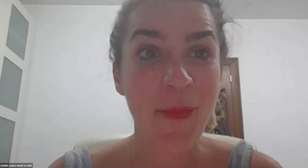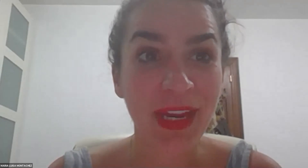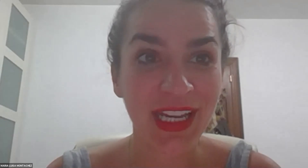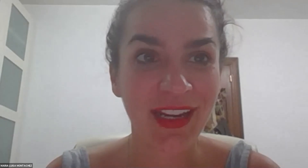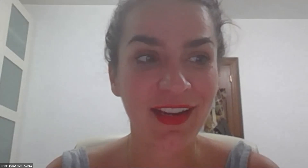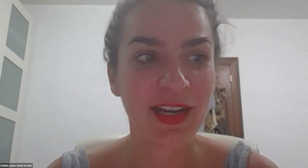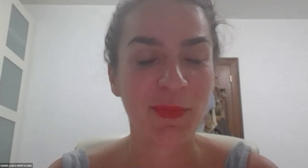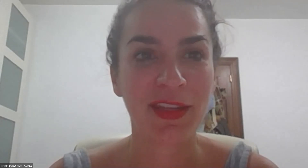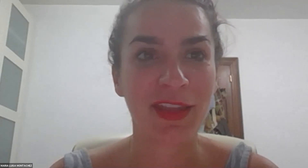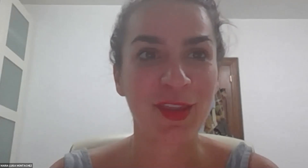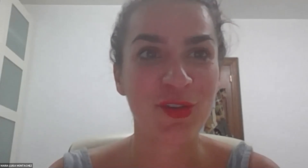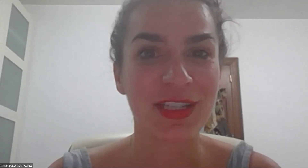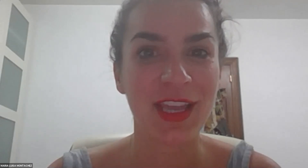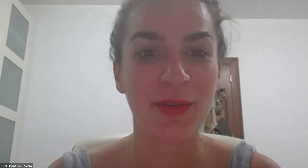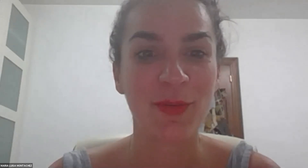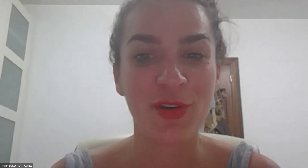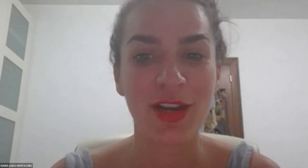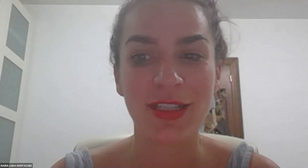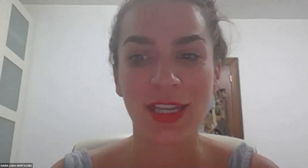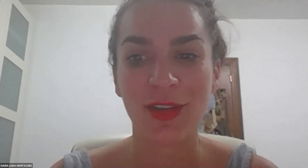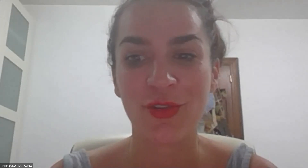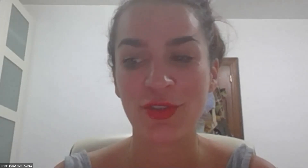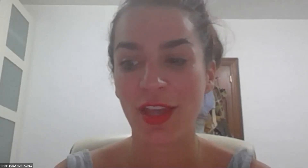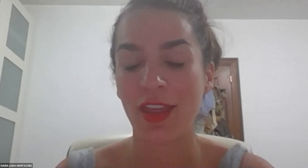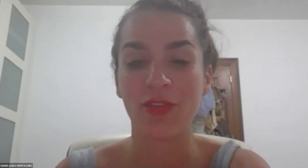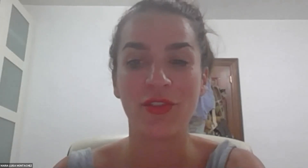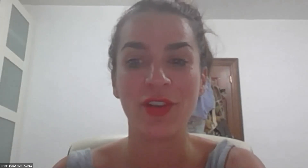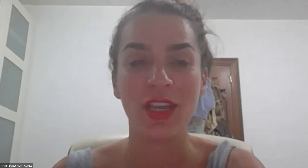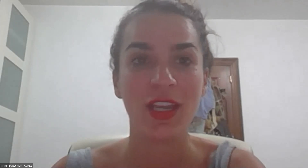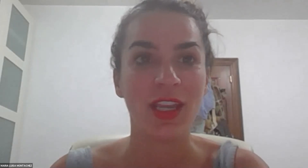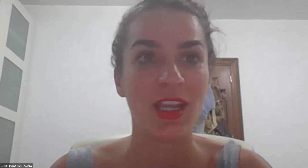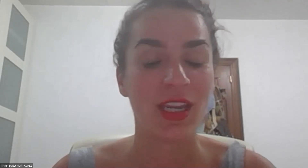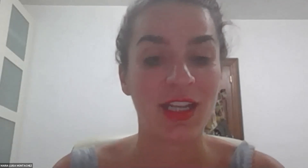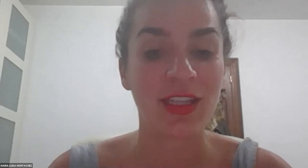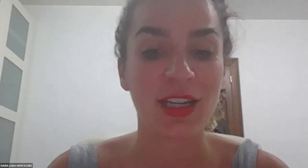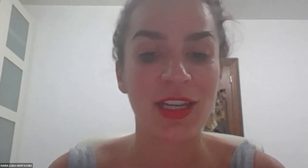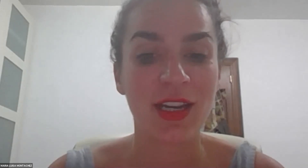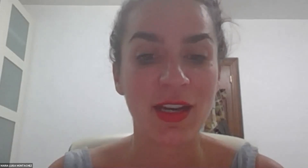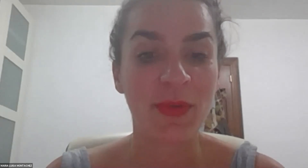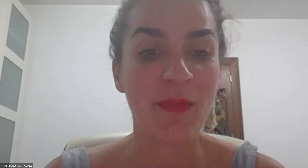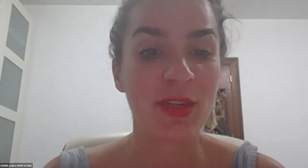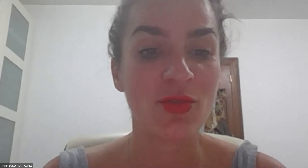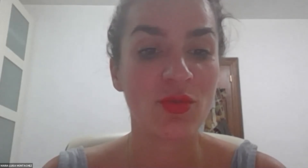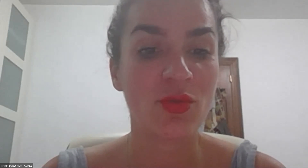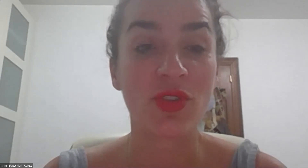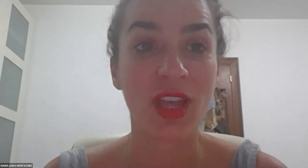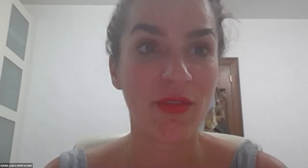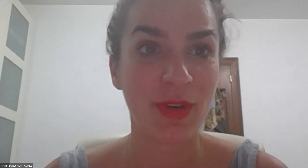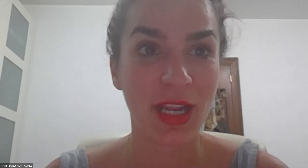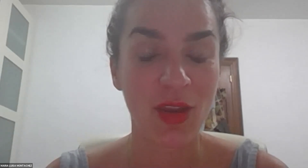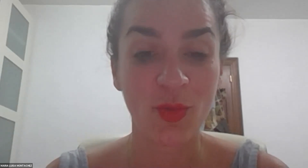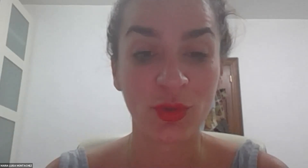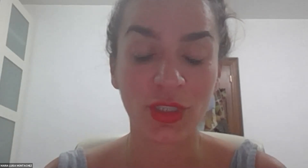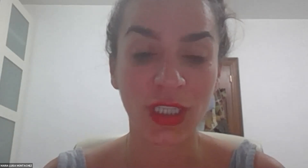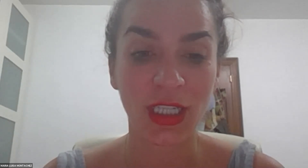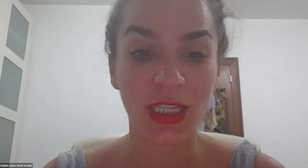esta mini capacitación, este abrebocas que nos ha dado Natalia, para mí es un gustazo